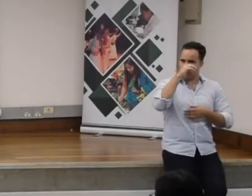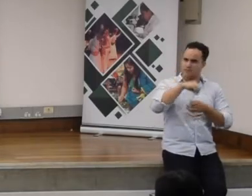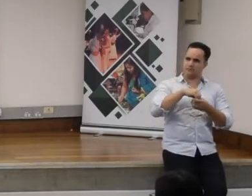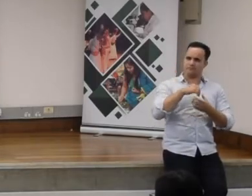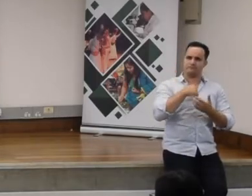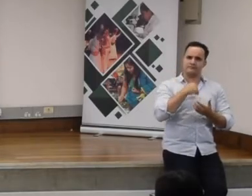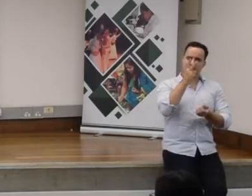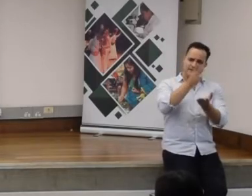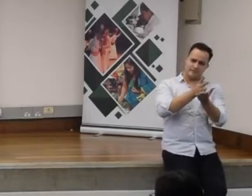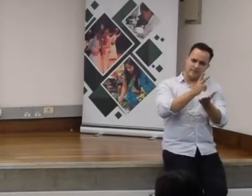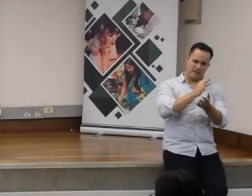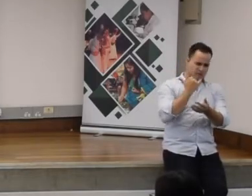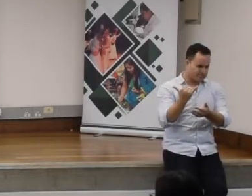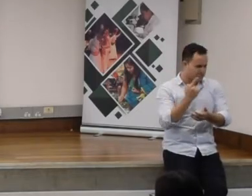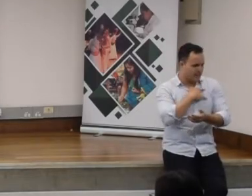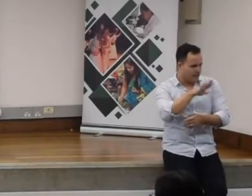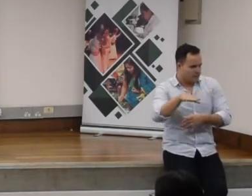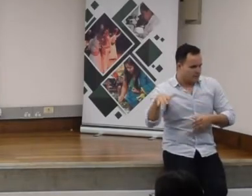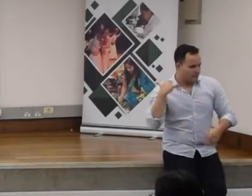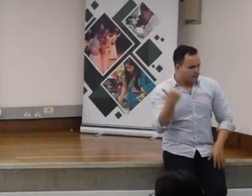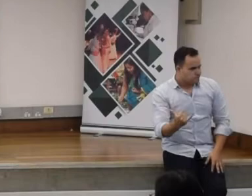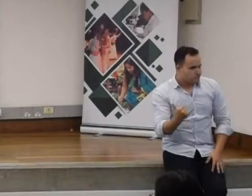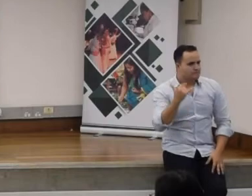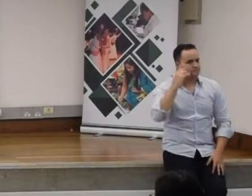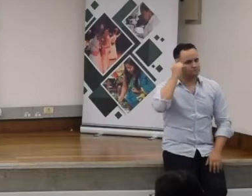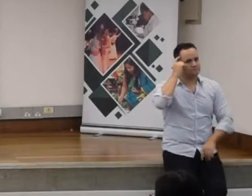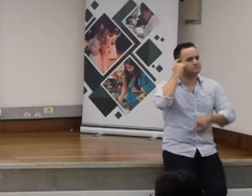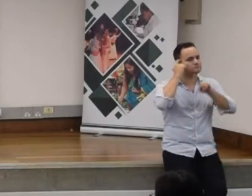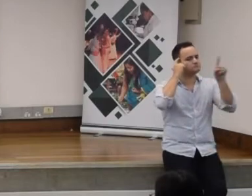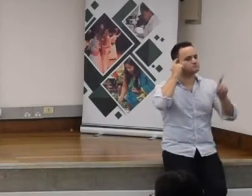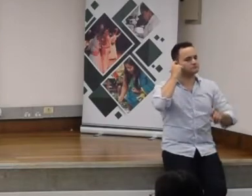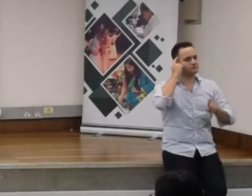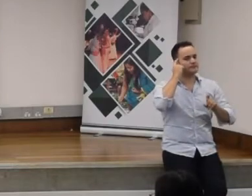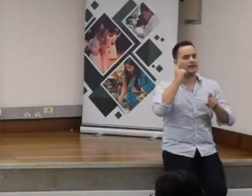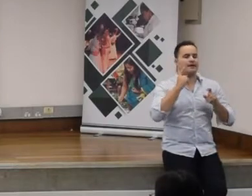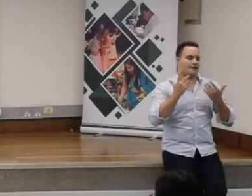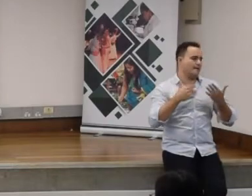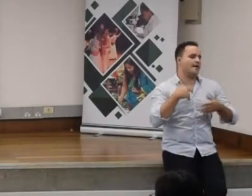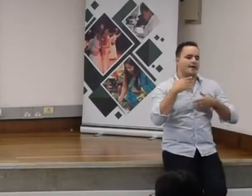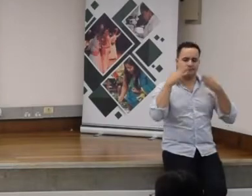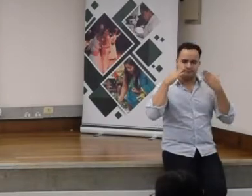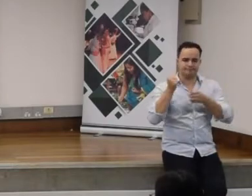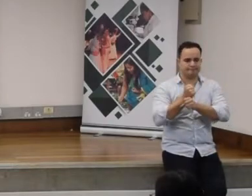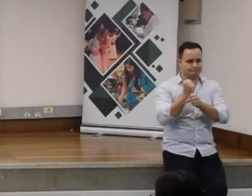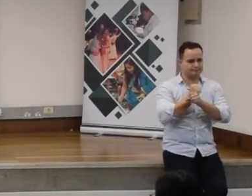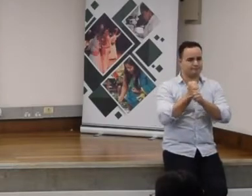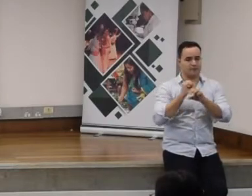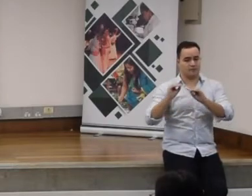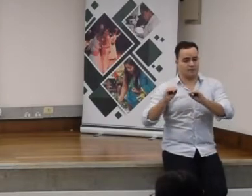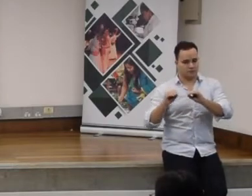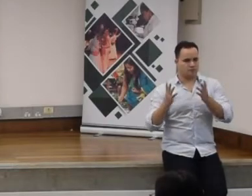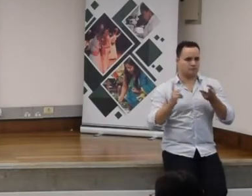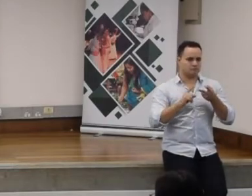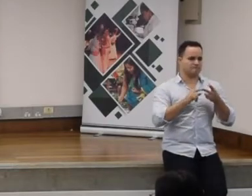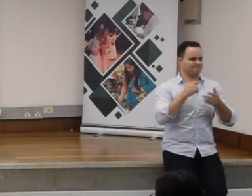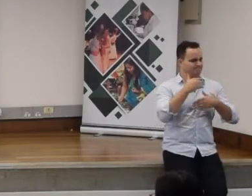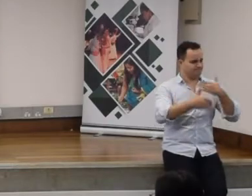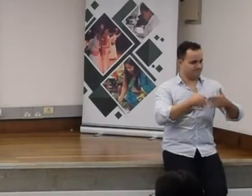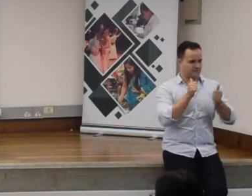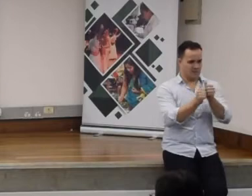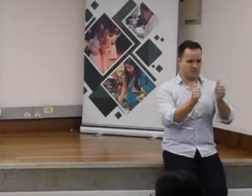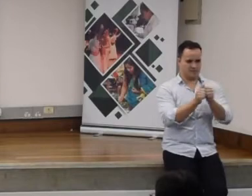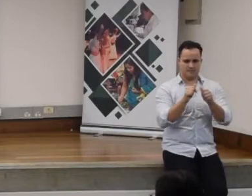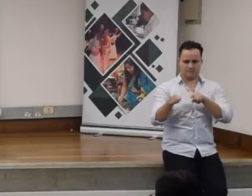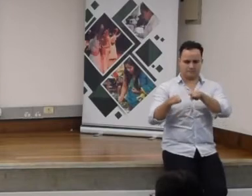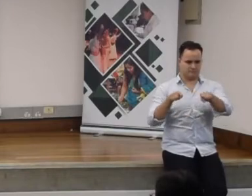Antioquia. Y es por eso que adelanta procesos tanto de formación como de acompañamiento que se dan